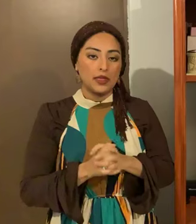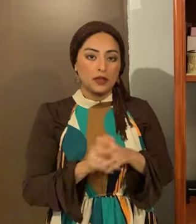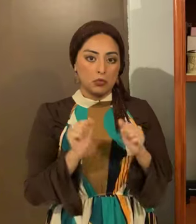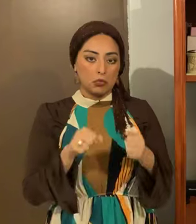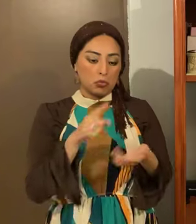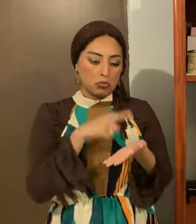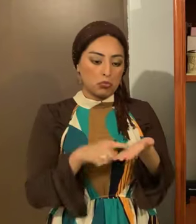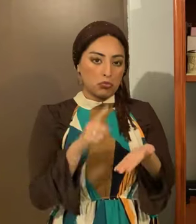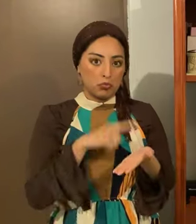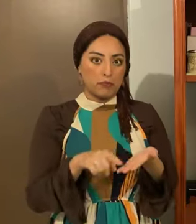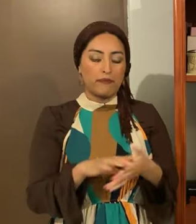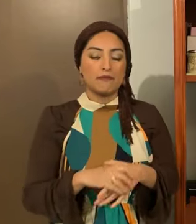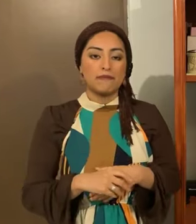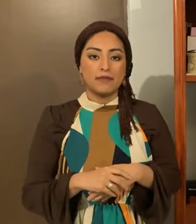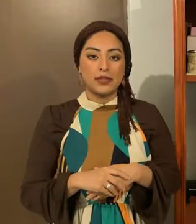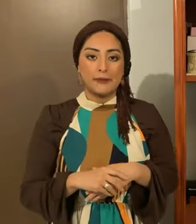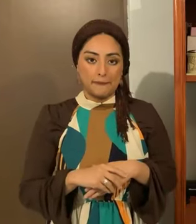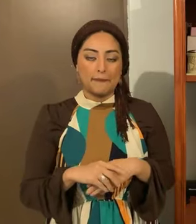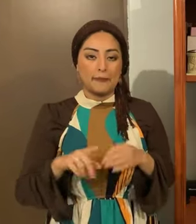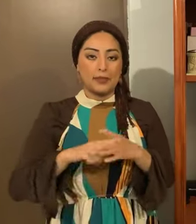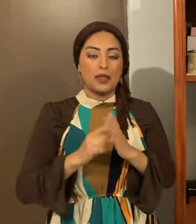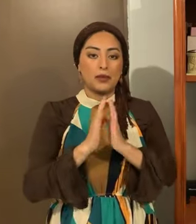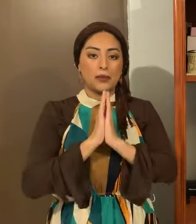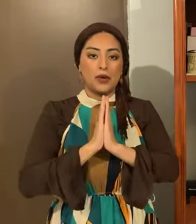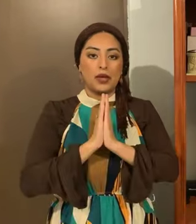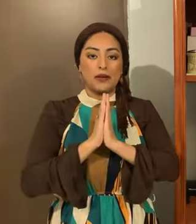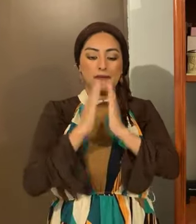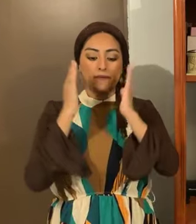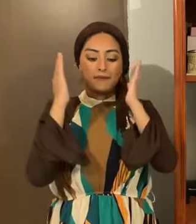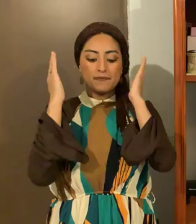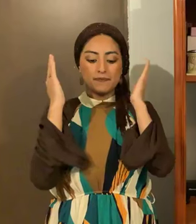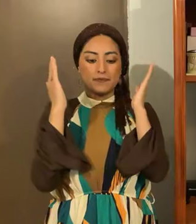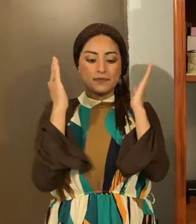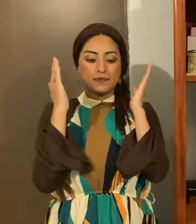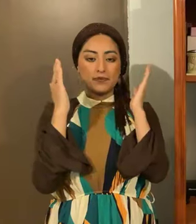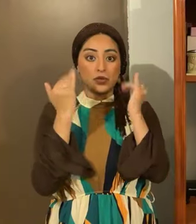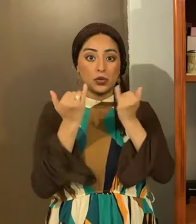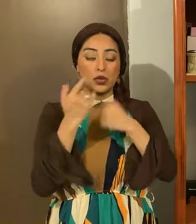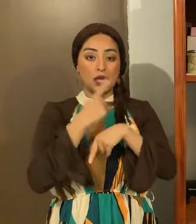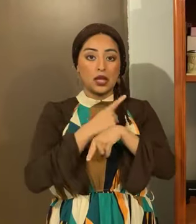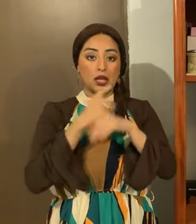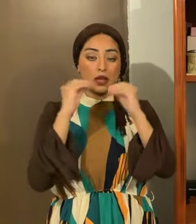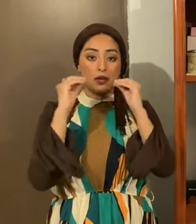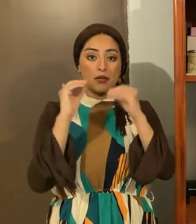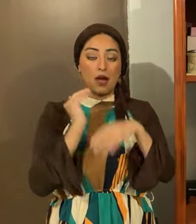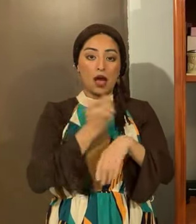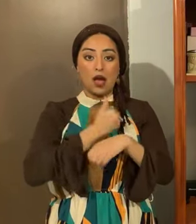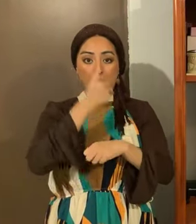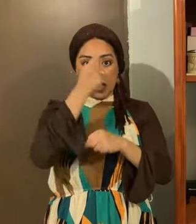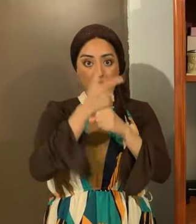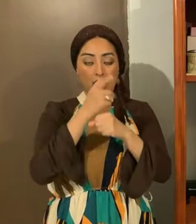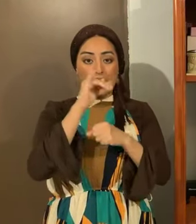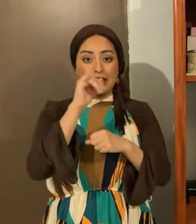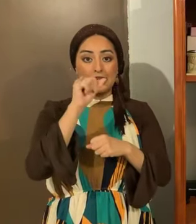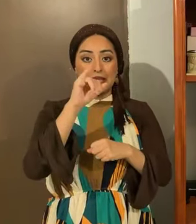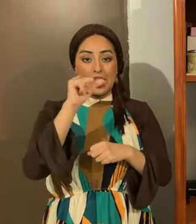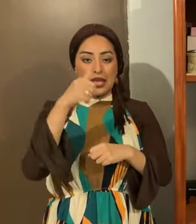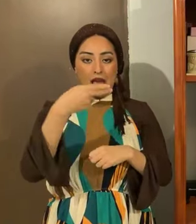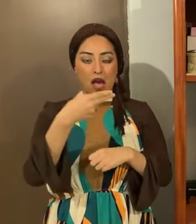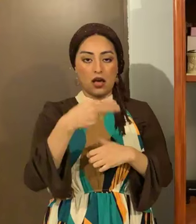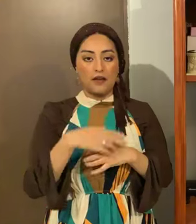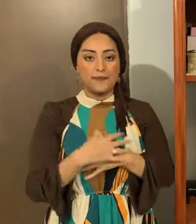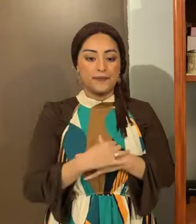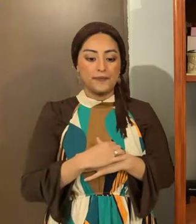pueden hacerlo así. Vamos a hacer una oración entre todos. Hoy nos va a ministrar, nuestro amado Isaías Carrillo